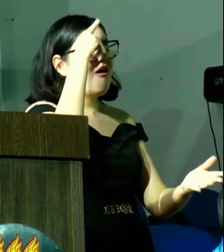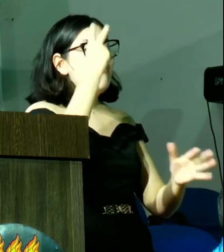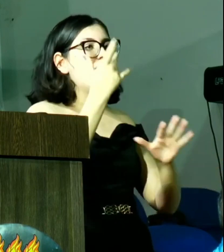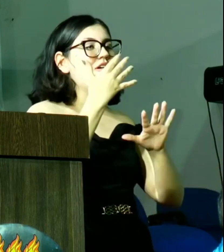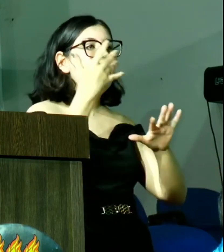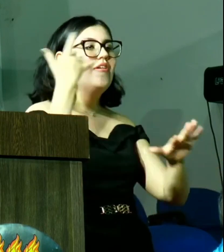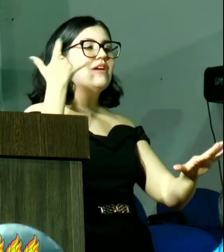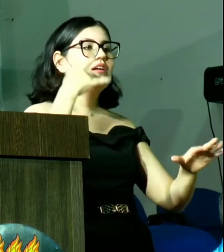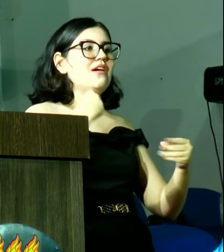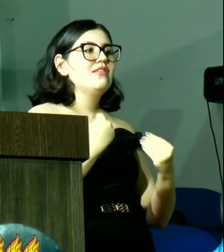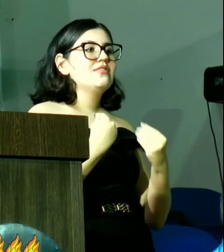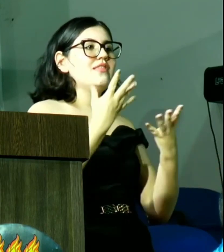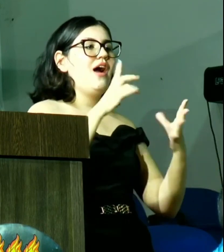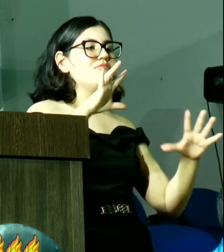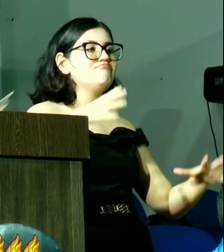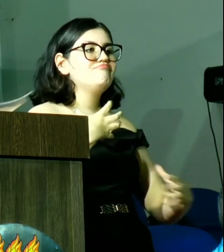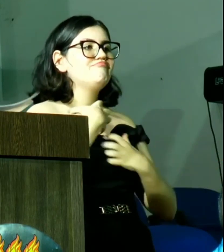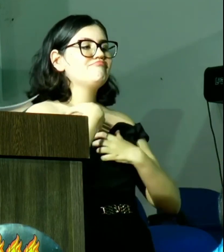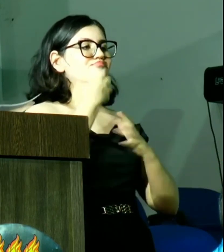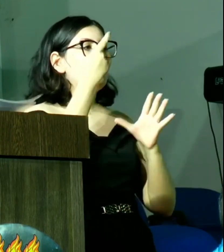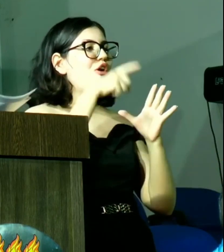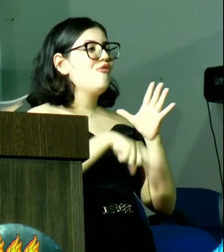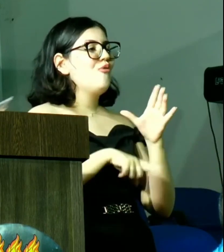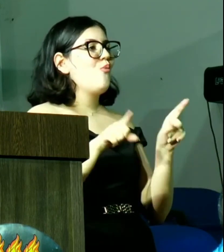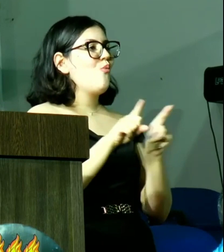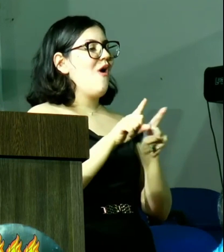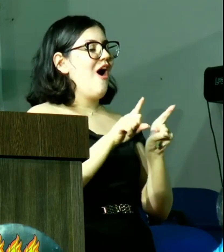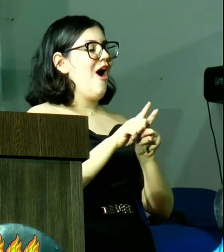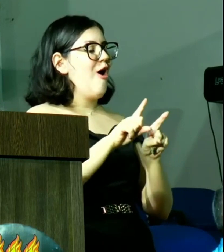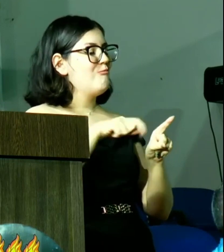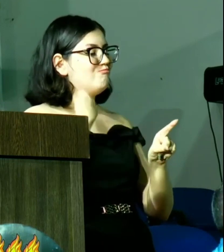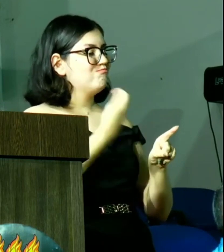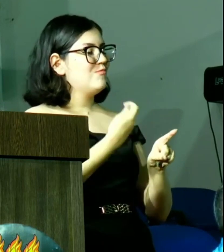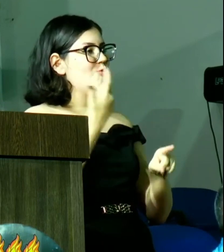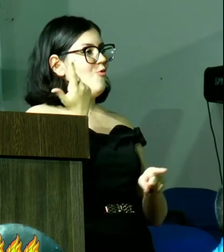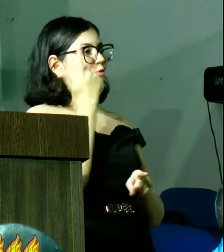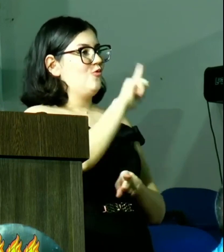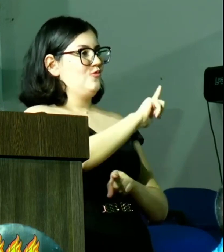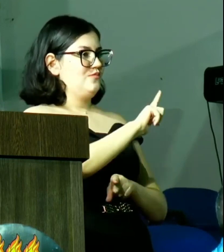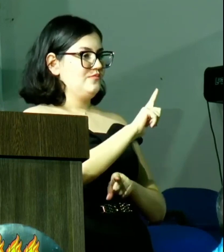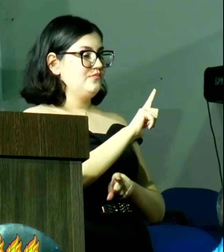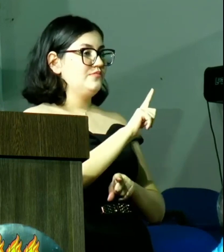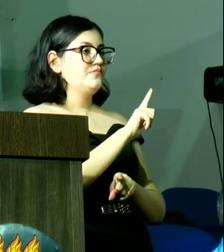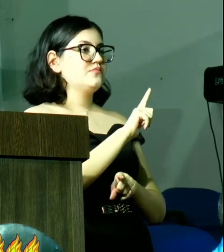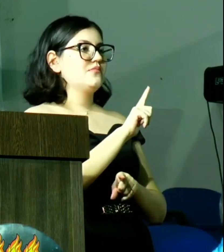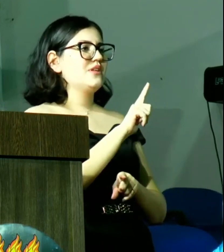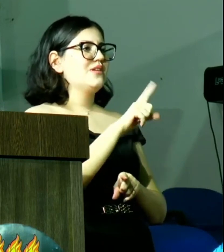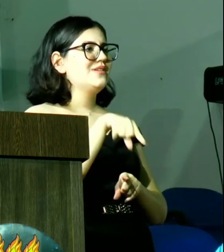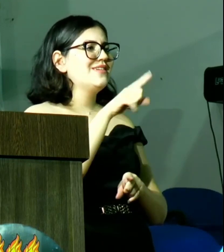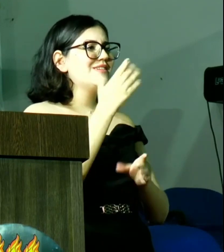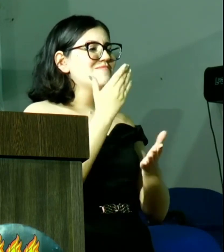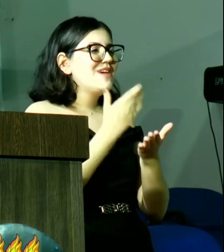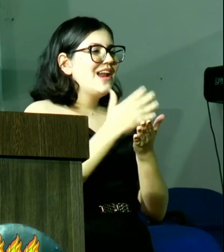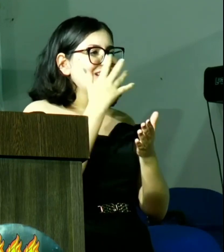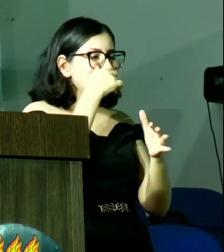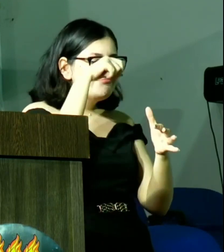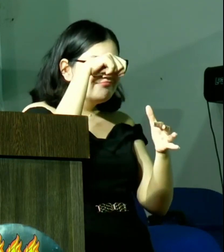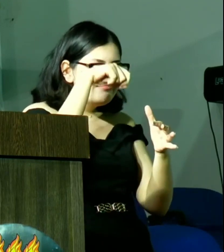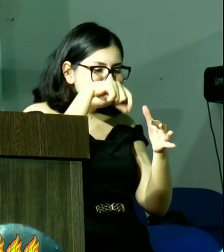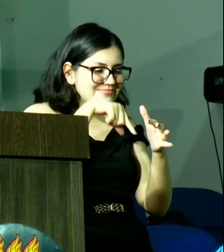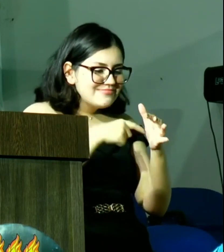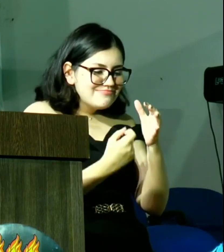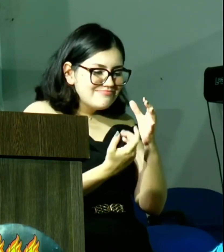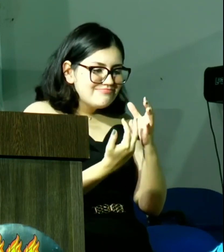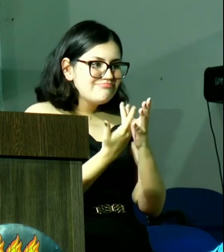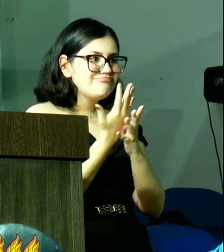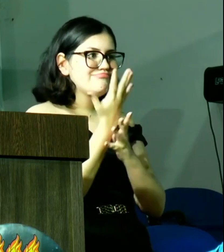um de vocês sentimento profundo de realização. A semente plantada com esperança é agora